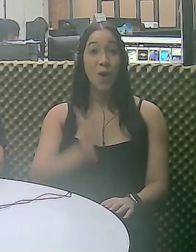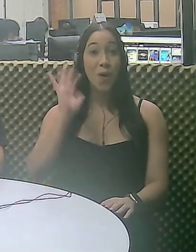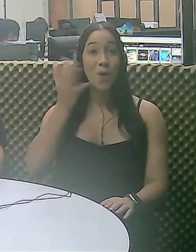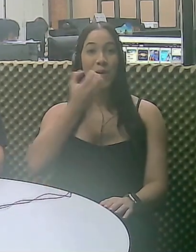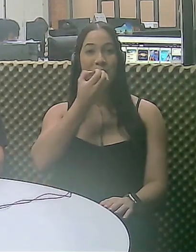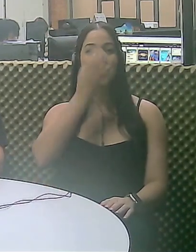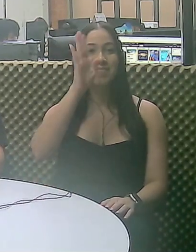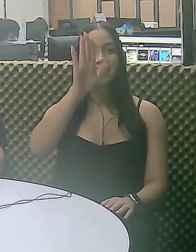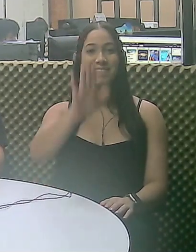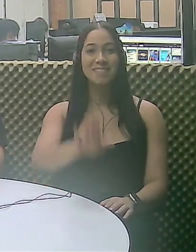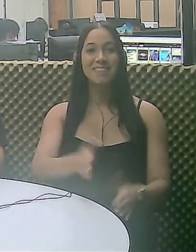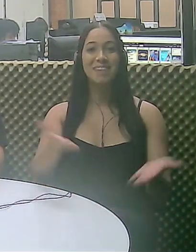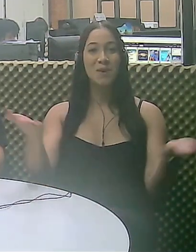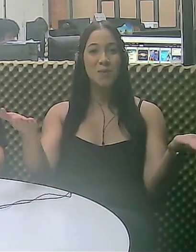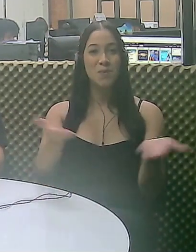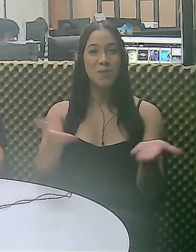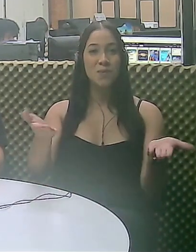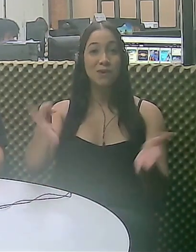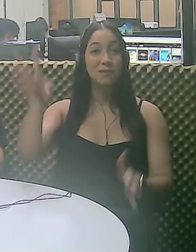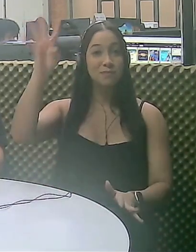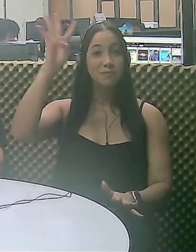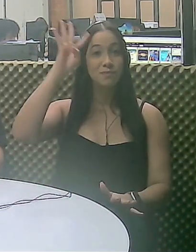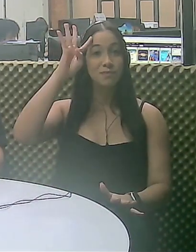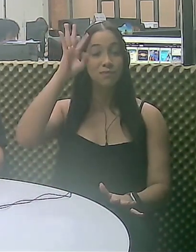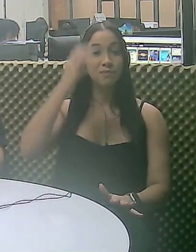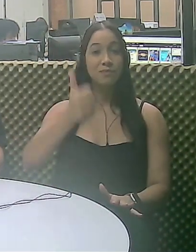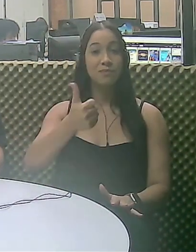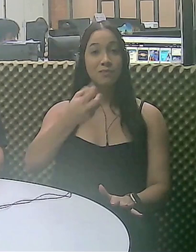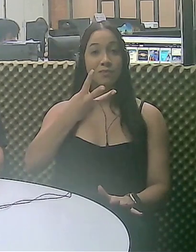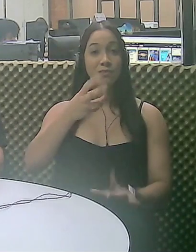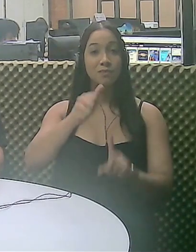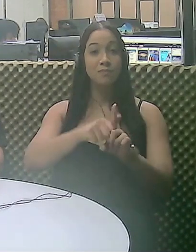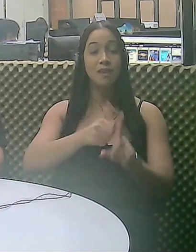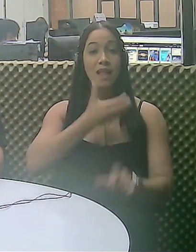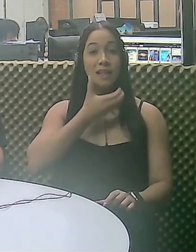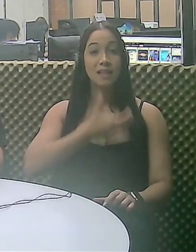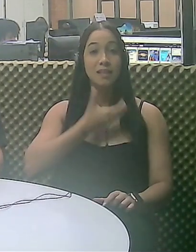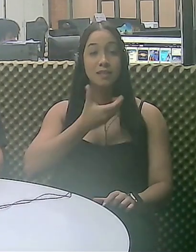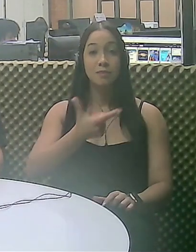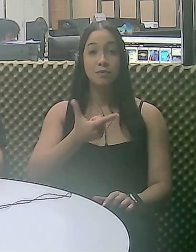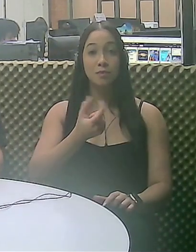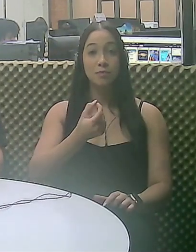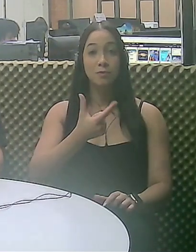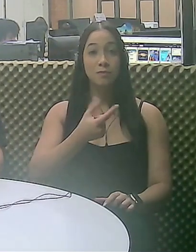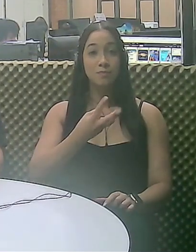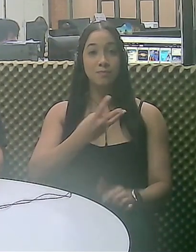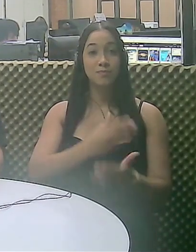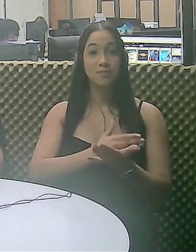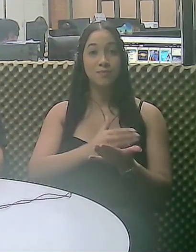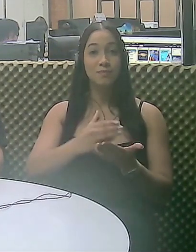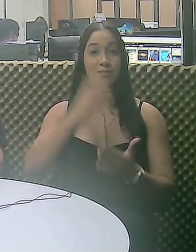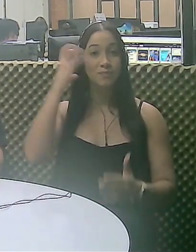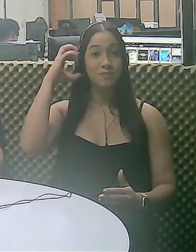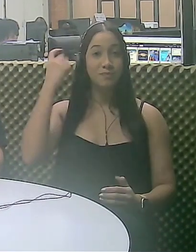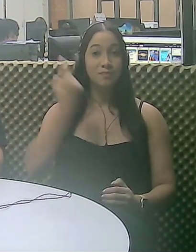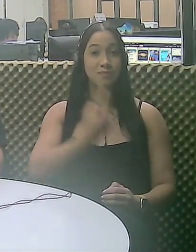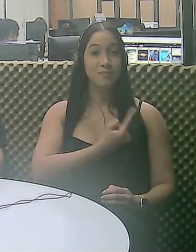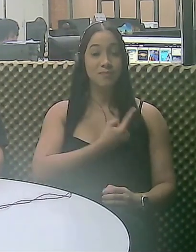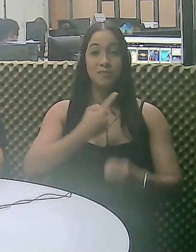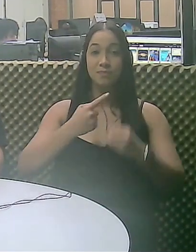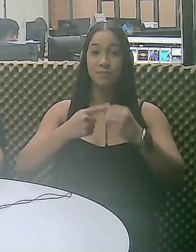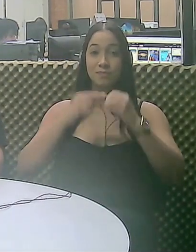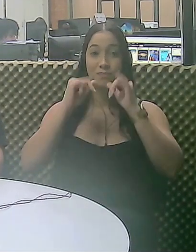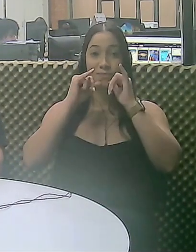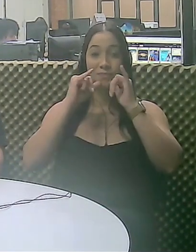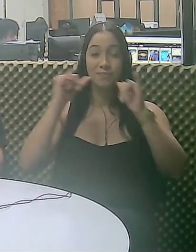Olá, boa tarde. Hoje é quarta-feira, dia 13 de dezembro de 2023. Está no ar a Rádio Nossa Cidade com